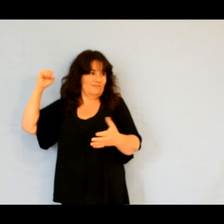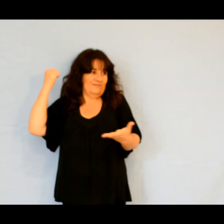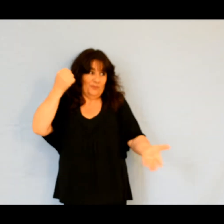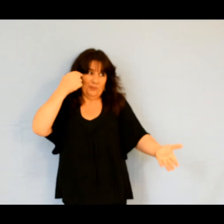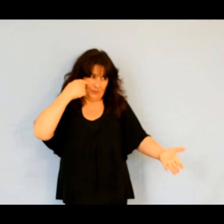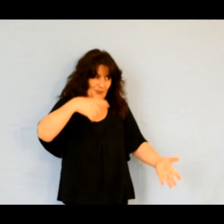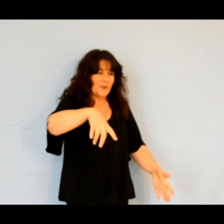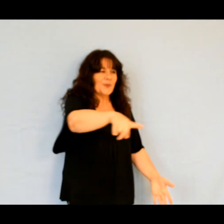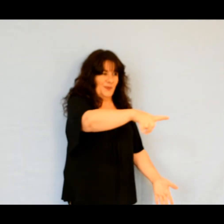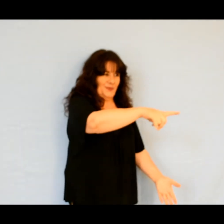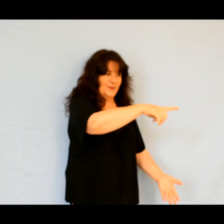Heureux ceux qui pleurent,